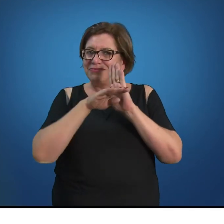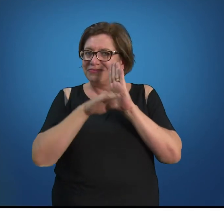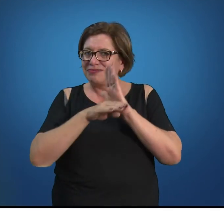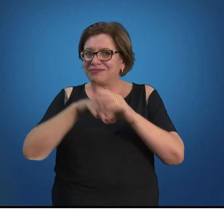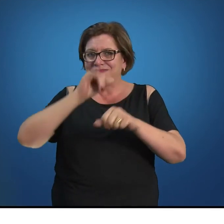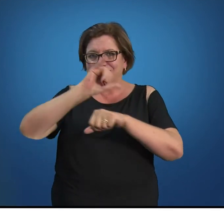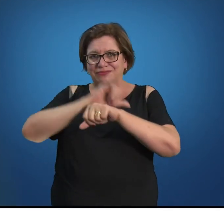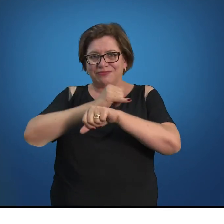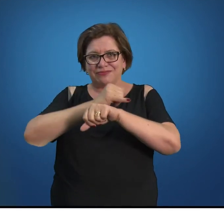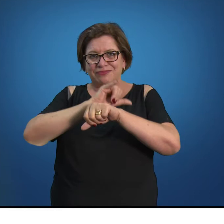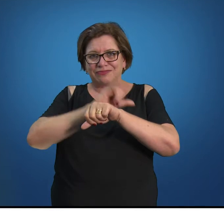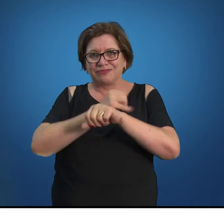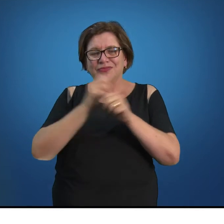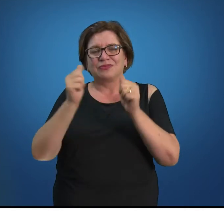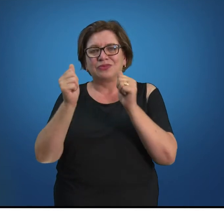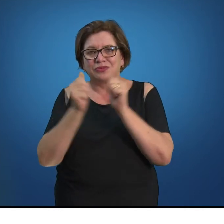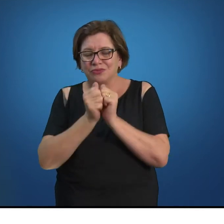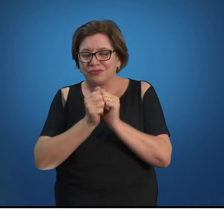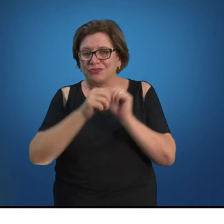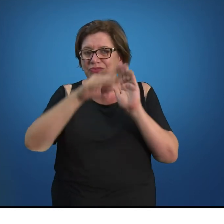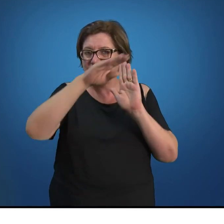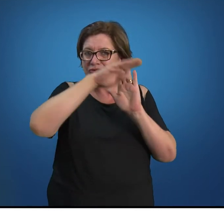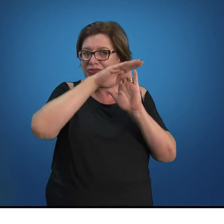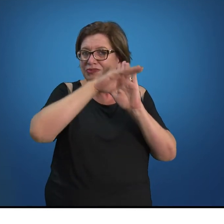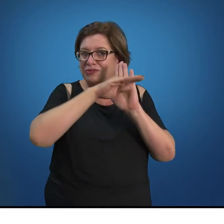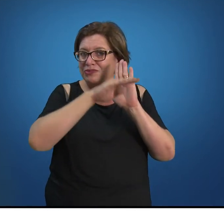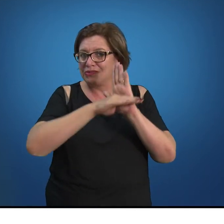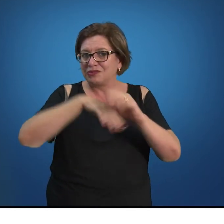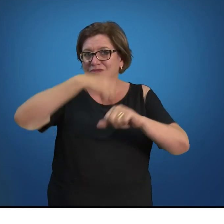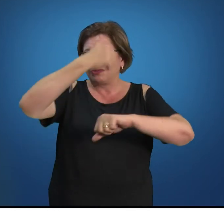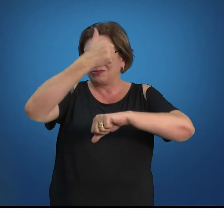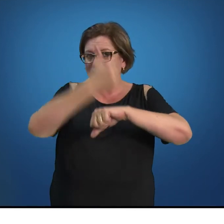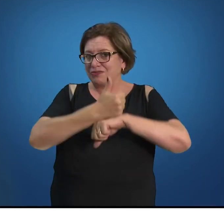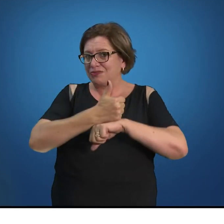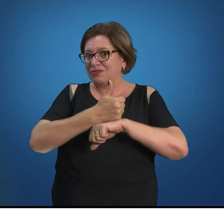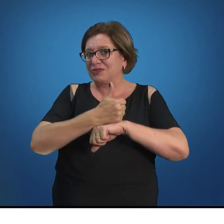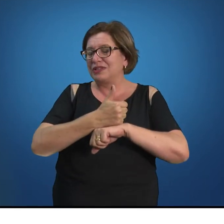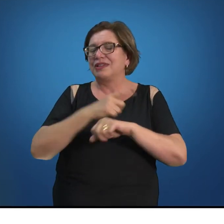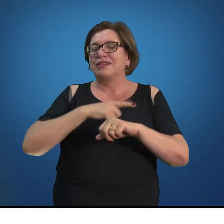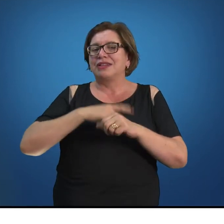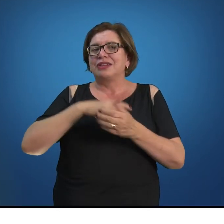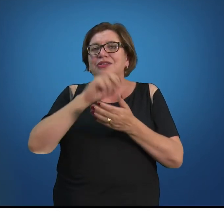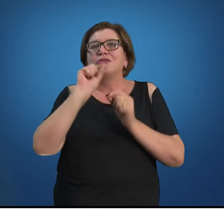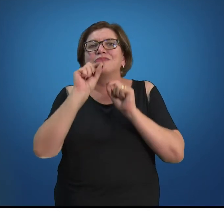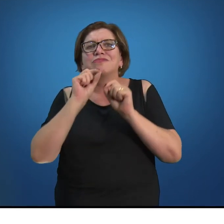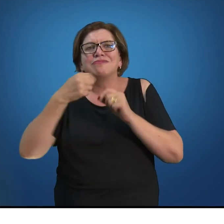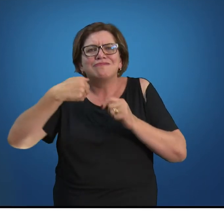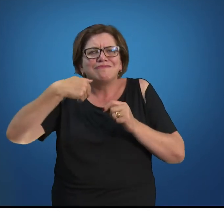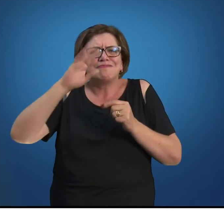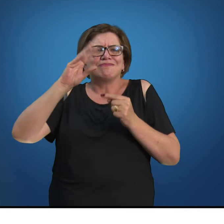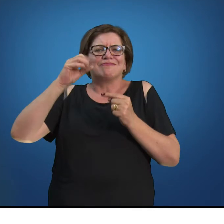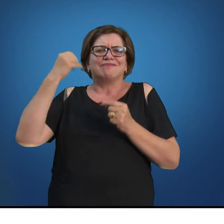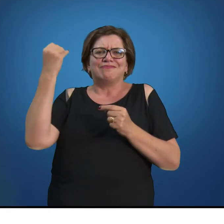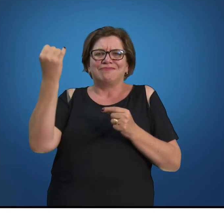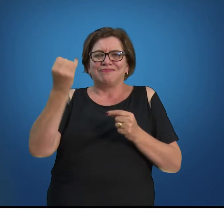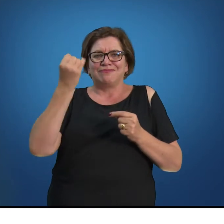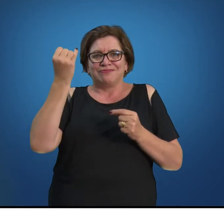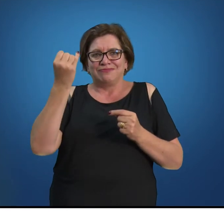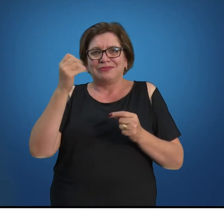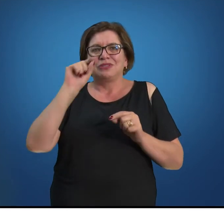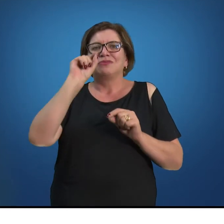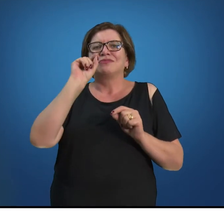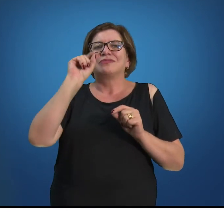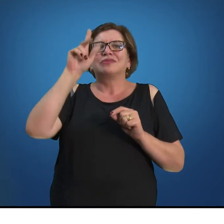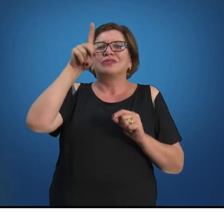estratégico ao lado do plano diretor, ou seja, com ações prioritárias definidas com o